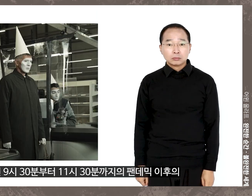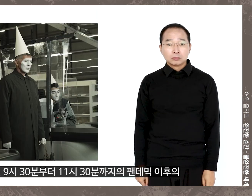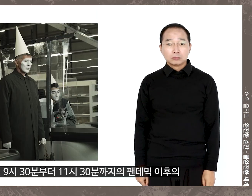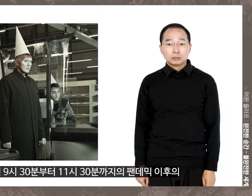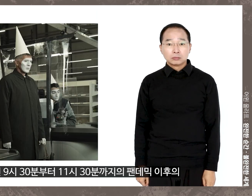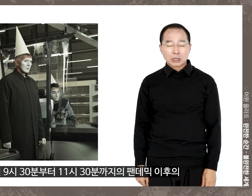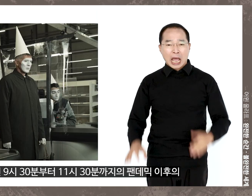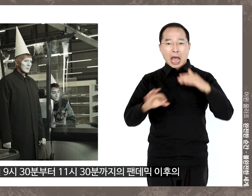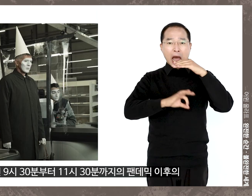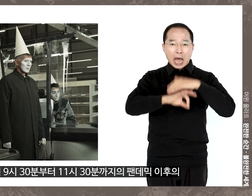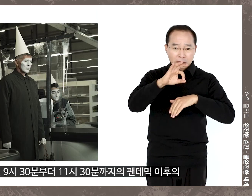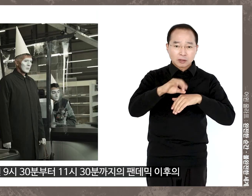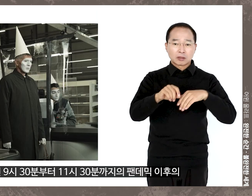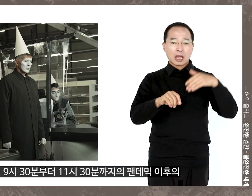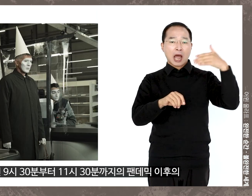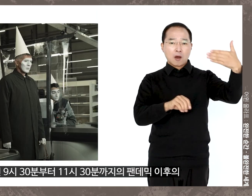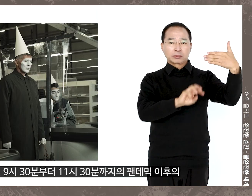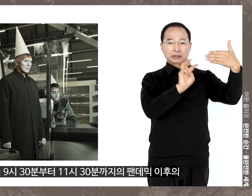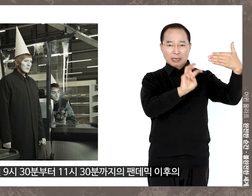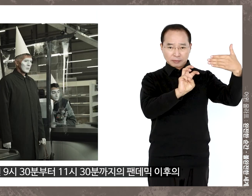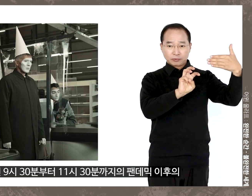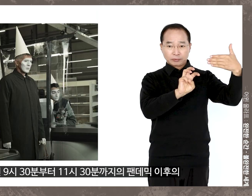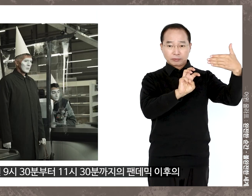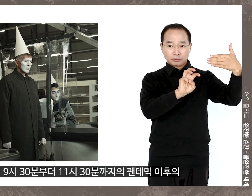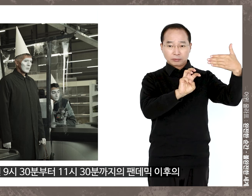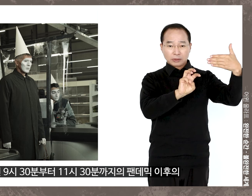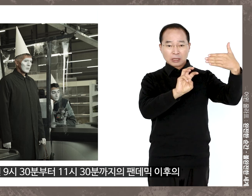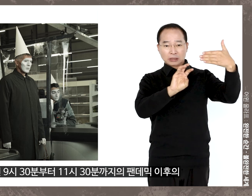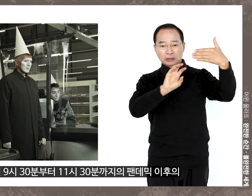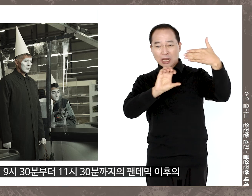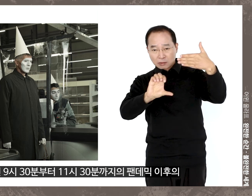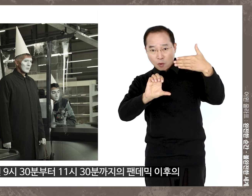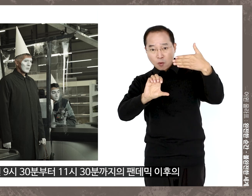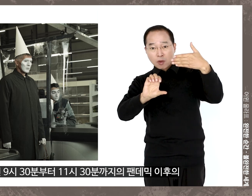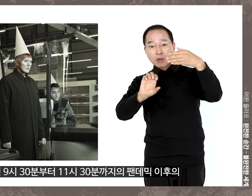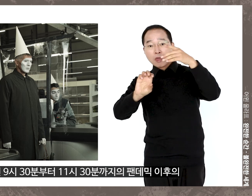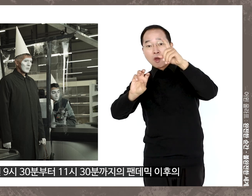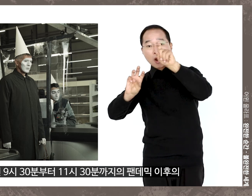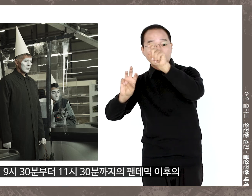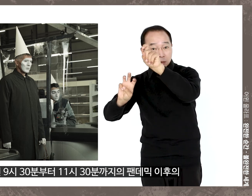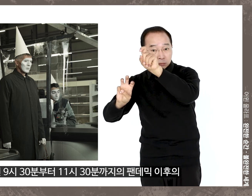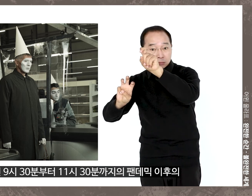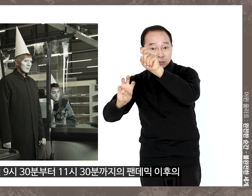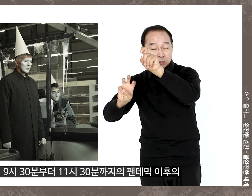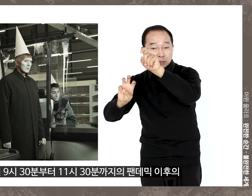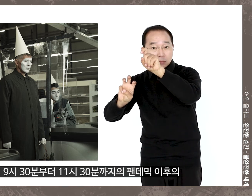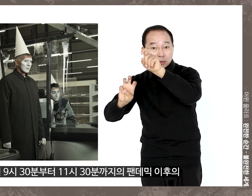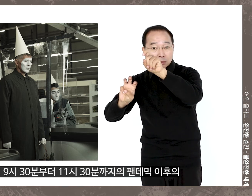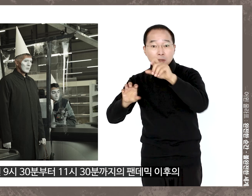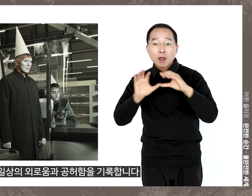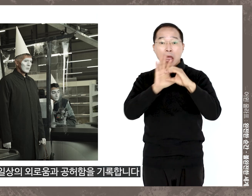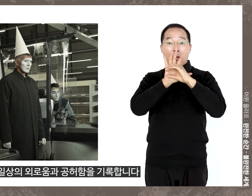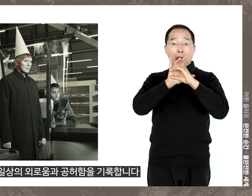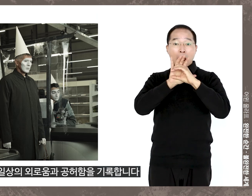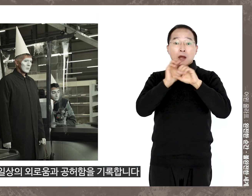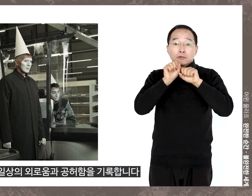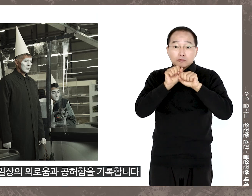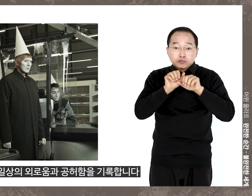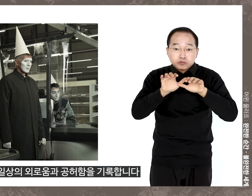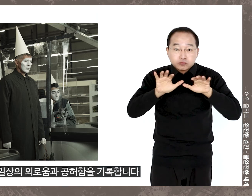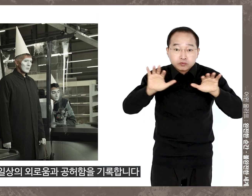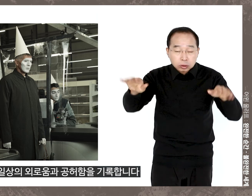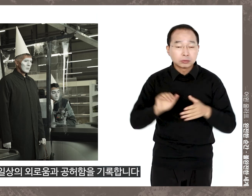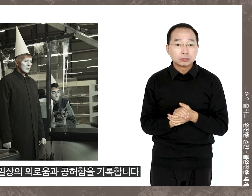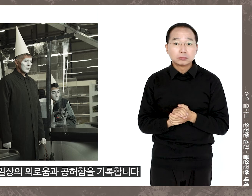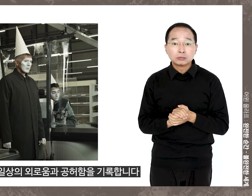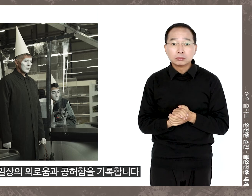작가는 오전 9시 30분부터 11시 30분까지의 팬데믹 이후의 일상의